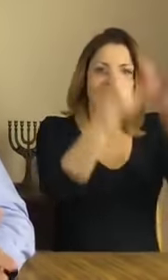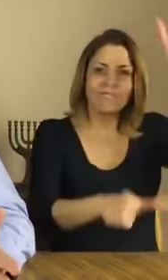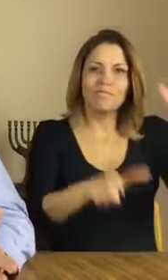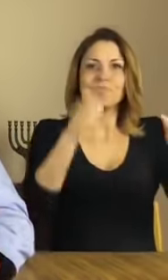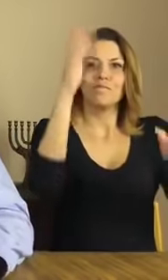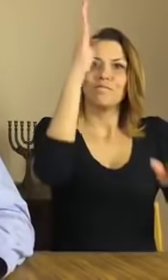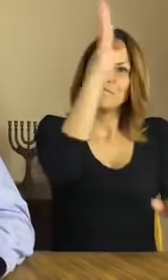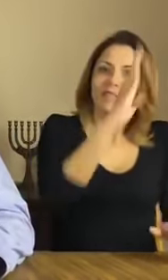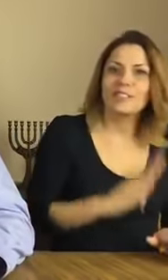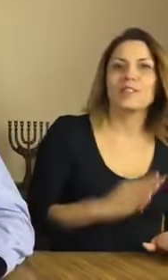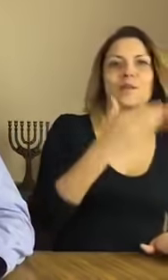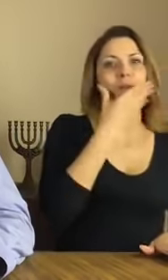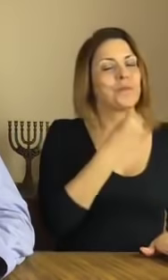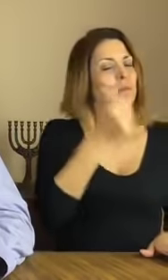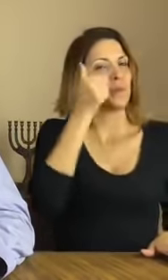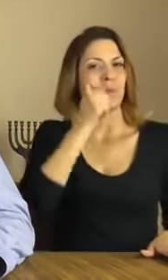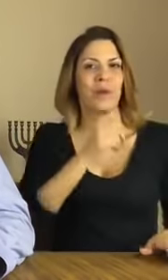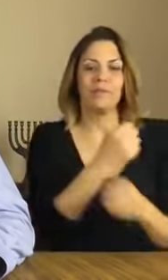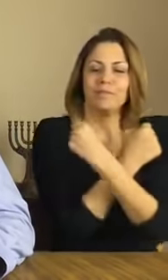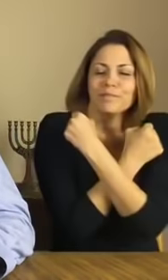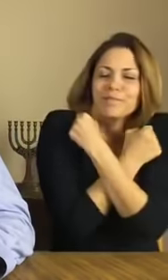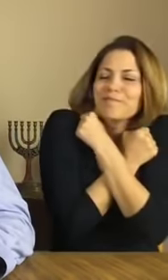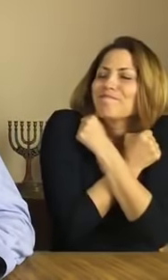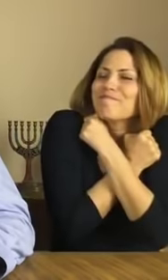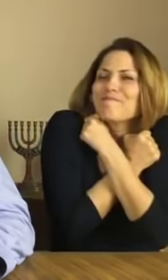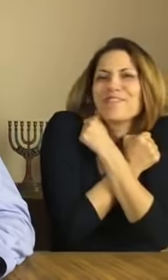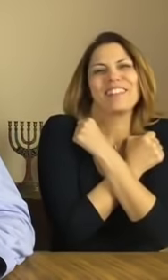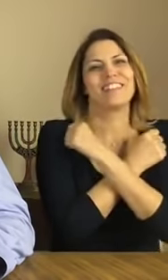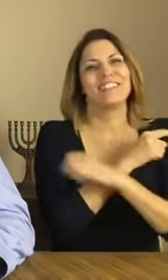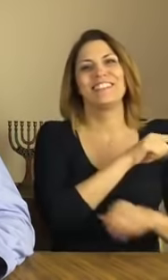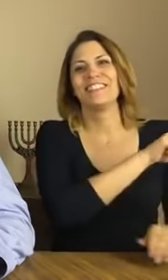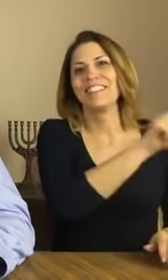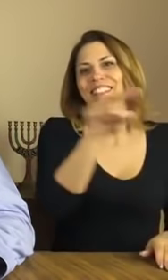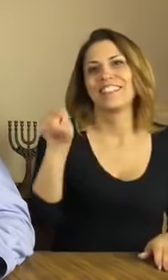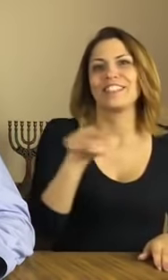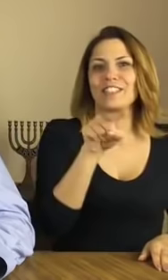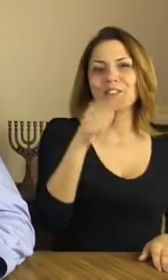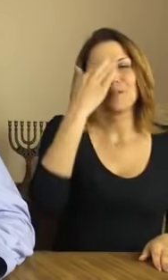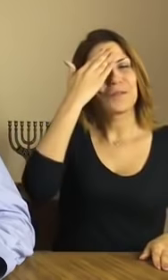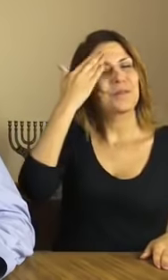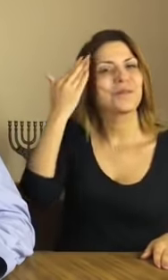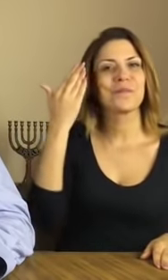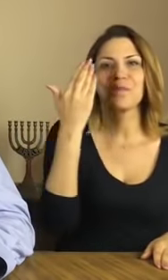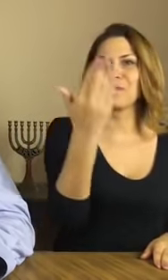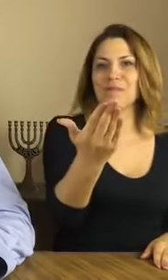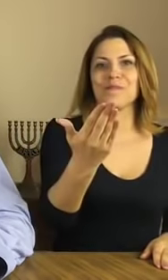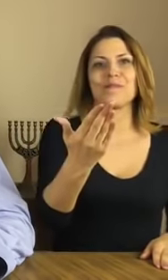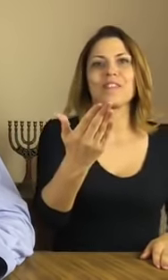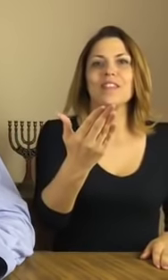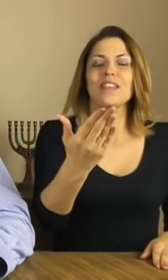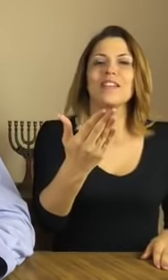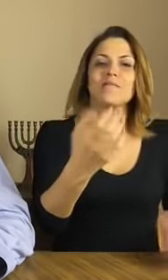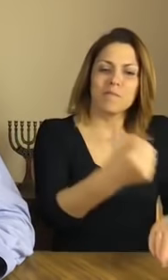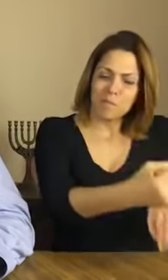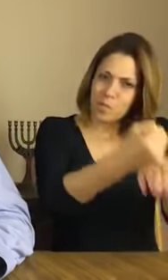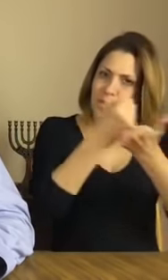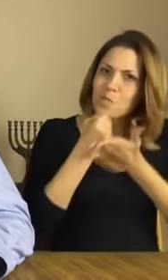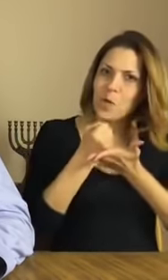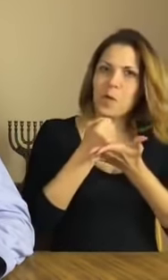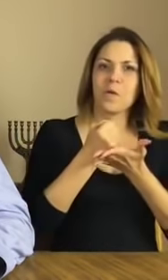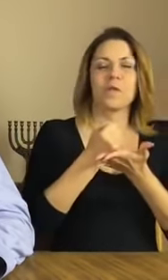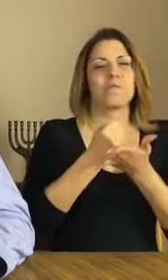e brasileiras um grande abraço a todos vocês meu muito obrigado pelo apoio pela consideração